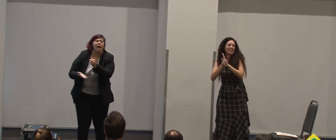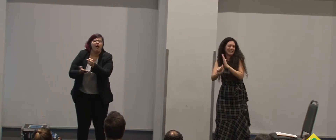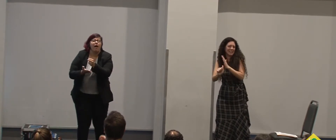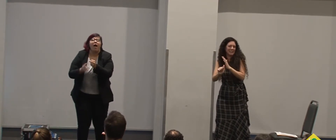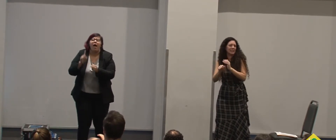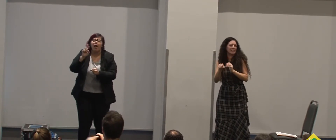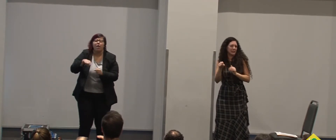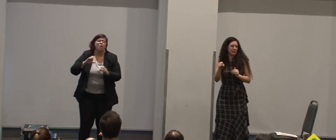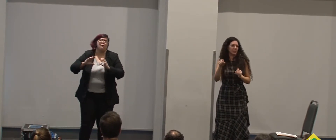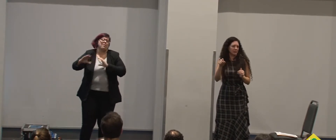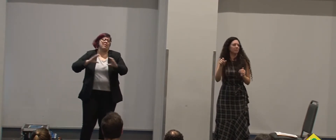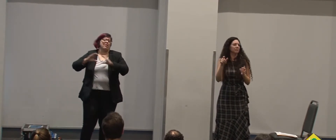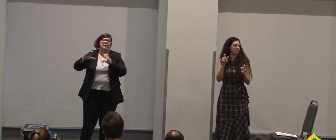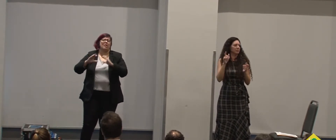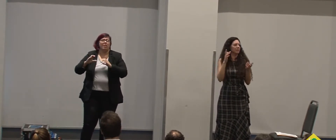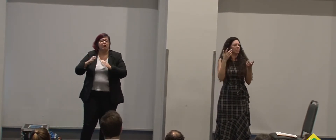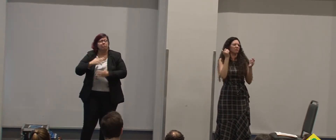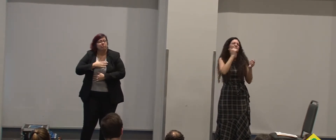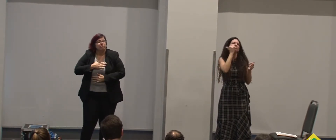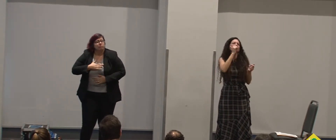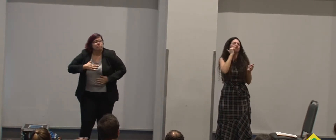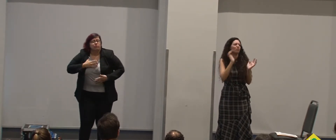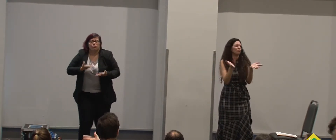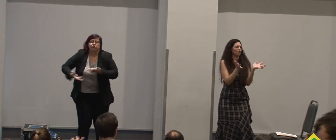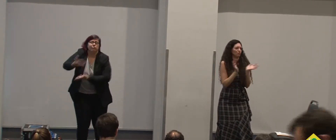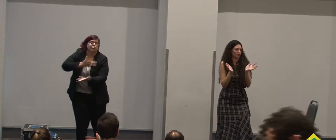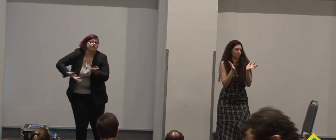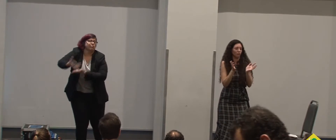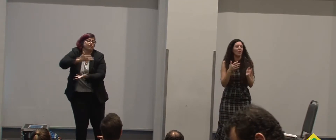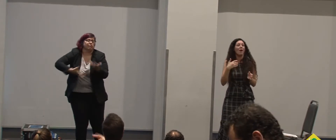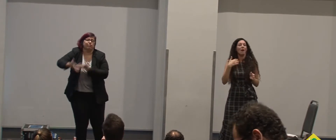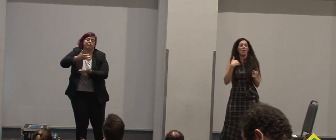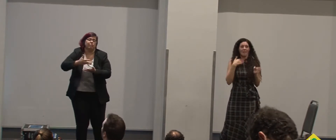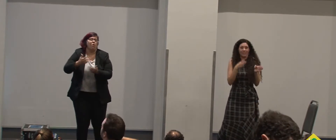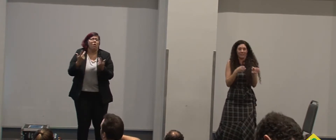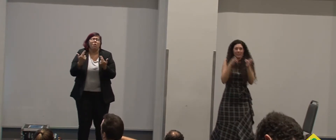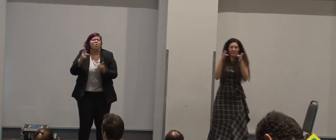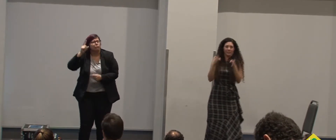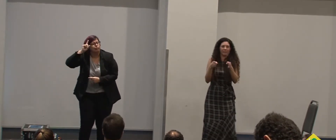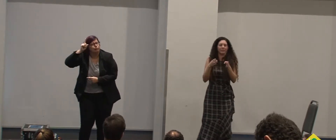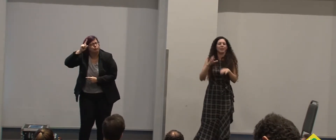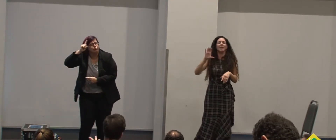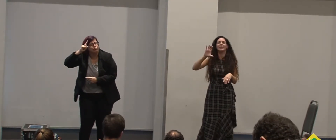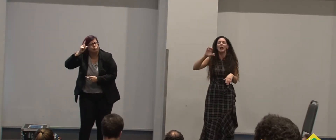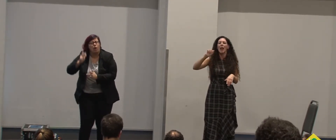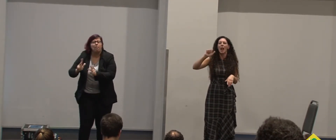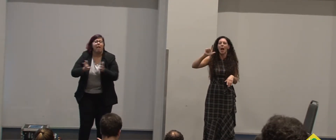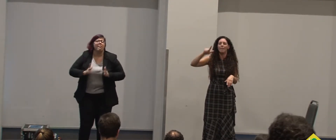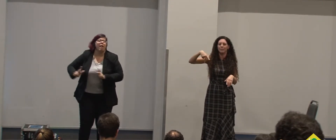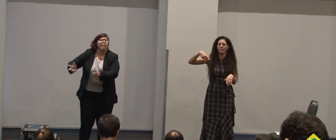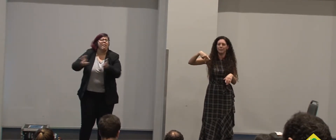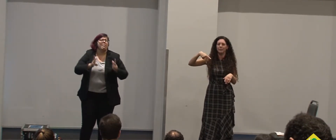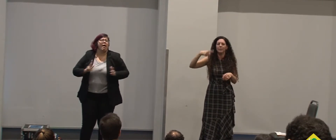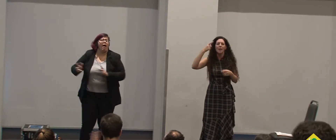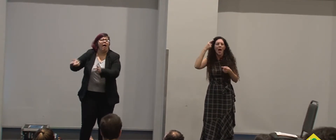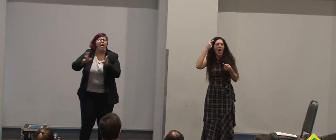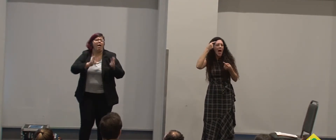A gente utiliza um nome BIAX, né, uma sigla para falar sobre